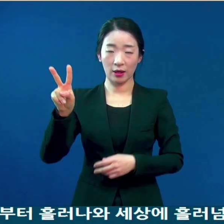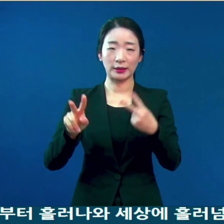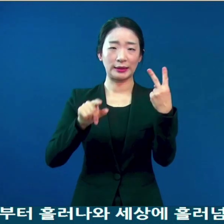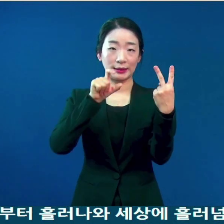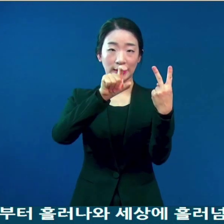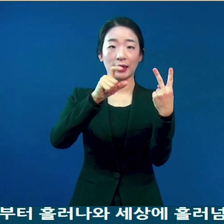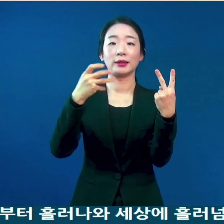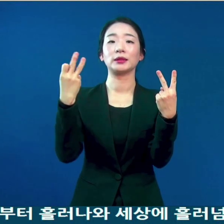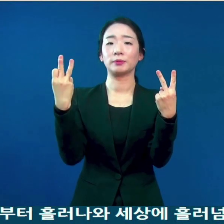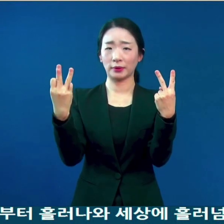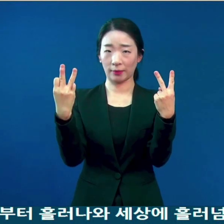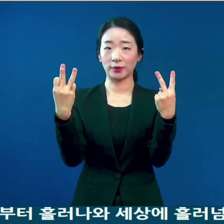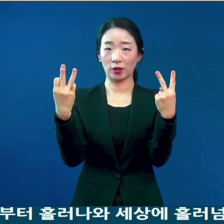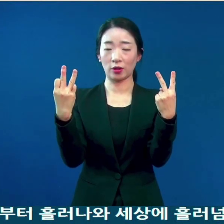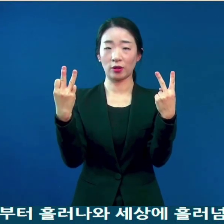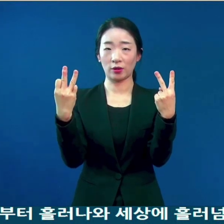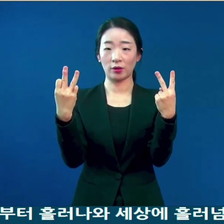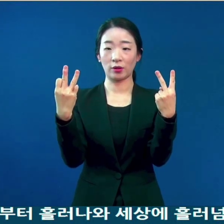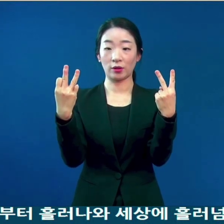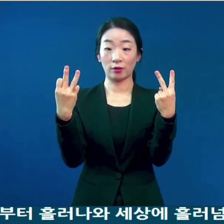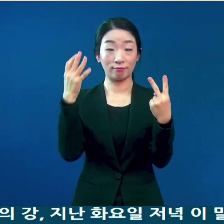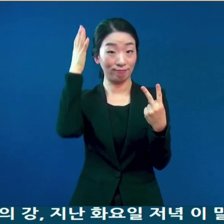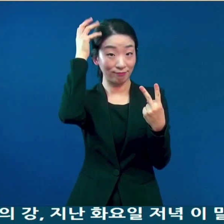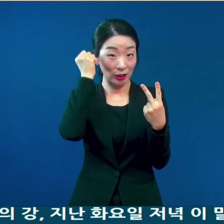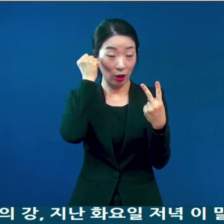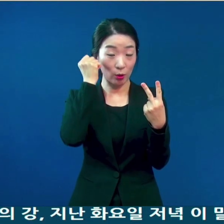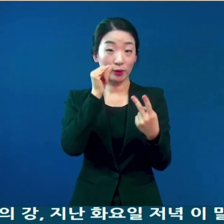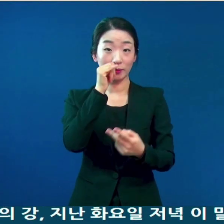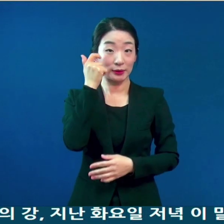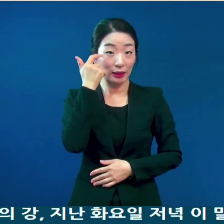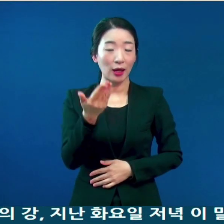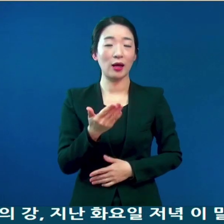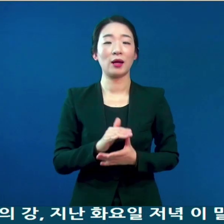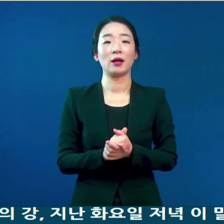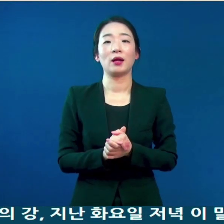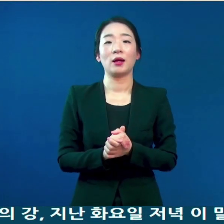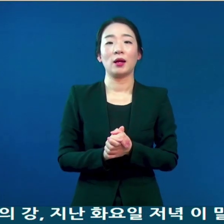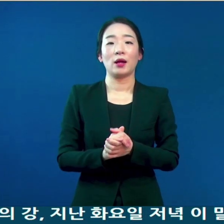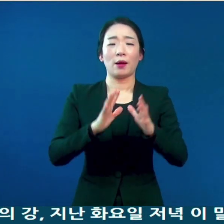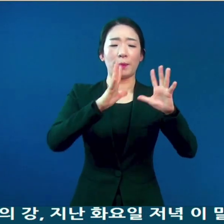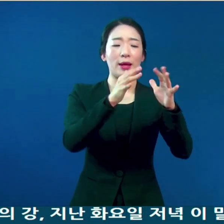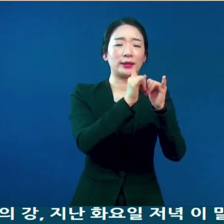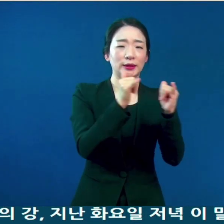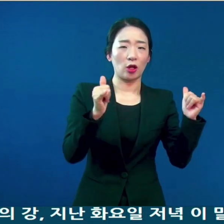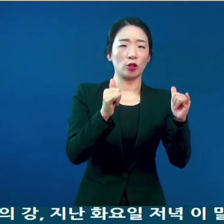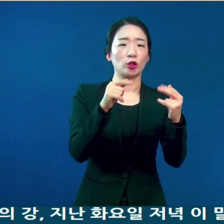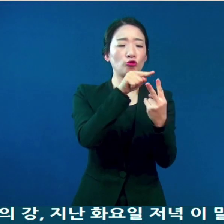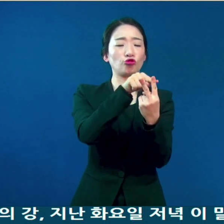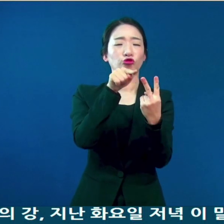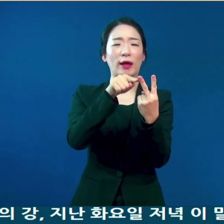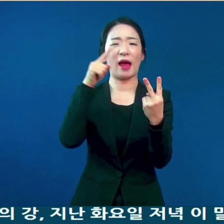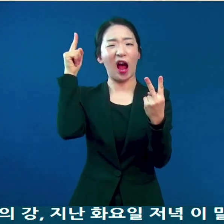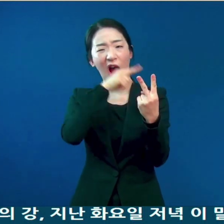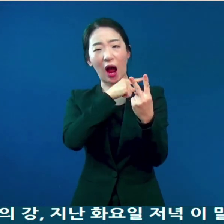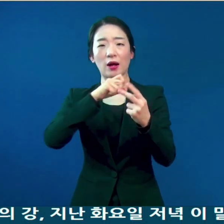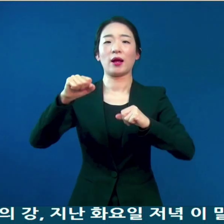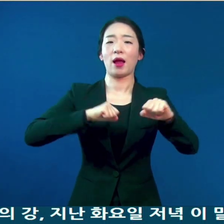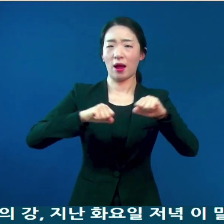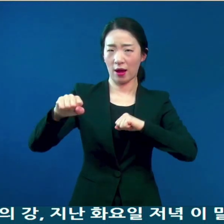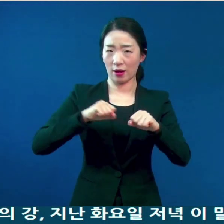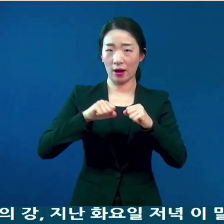2장 13절 내용 기억하십니까? 제가 읽어드릴게요. 백성이 두 가지 악을 행하였나니 곧